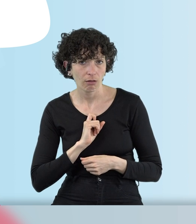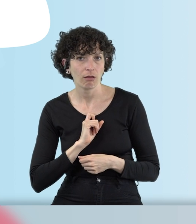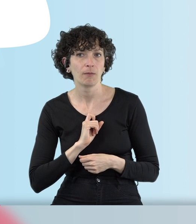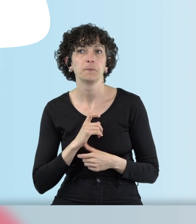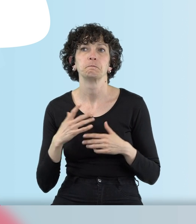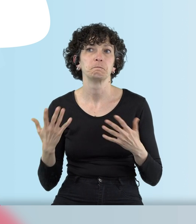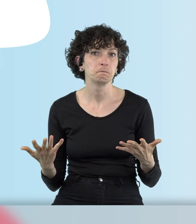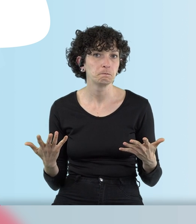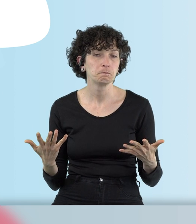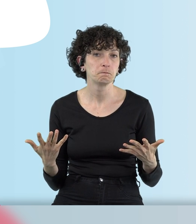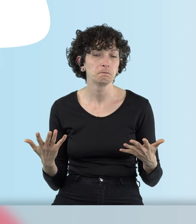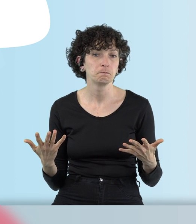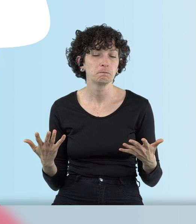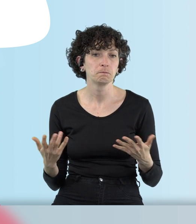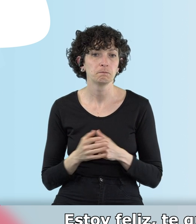comunicación. Entonces,